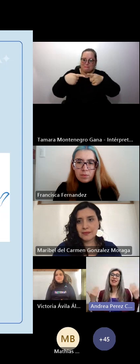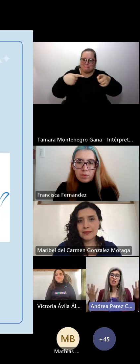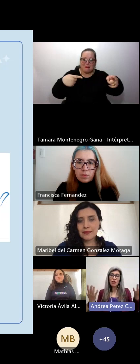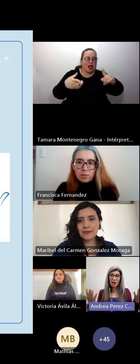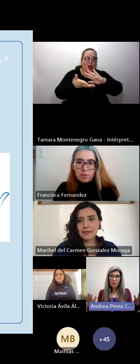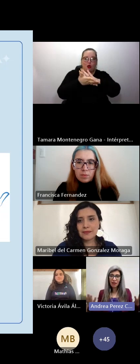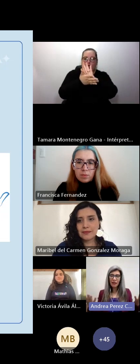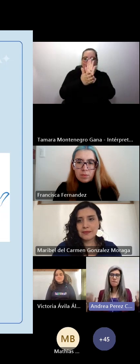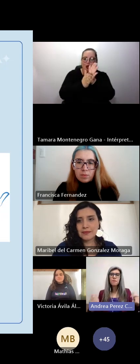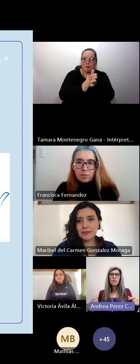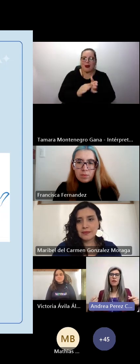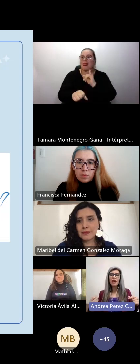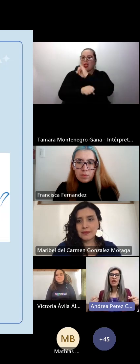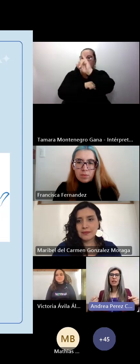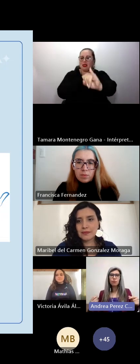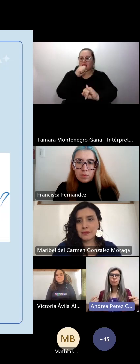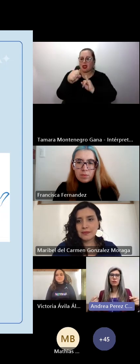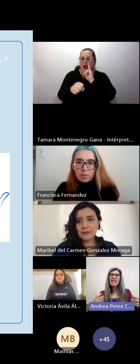que internacionalmente